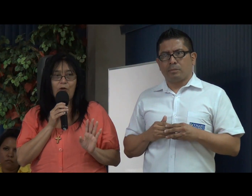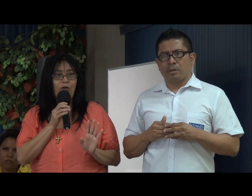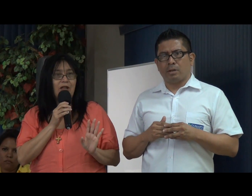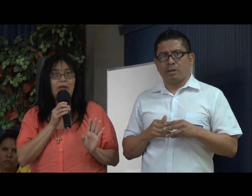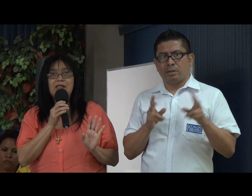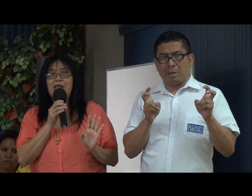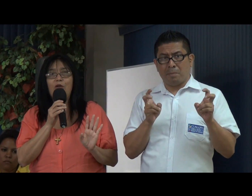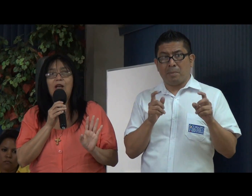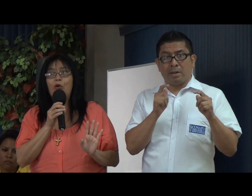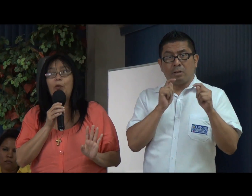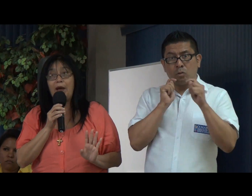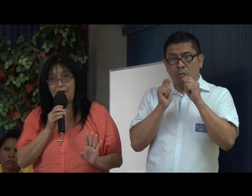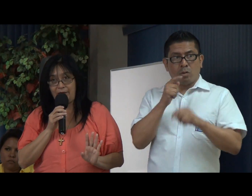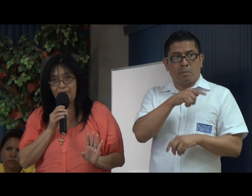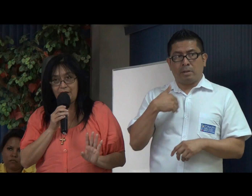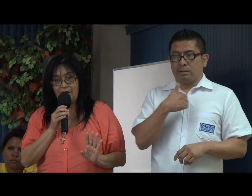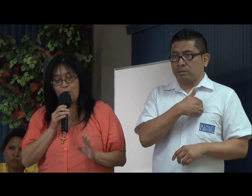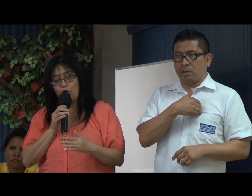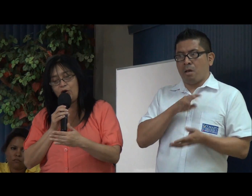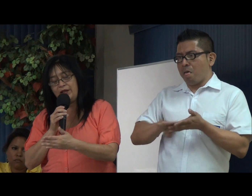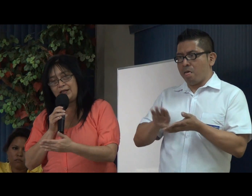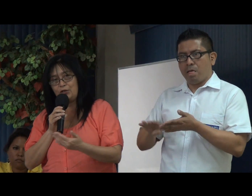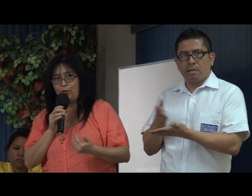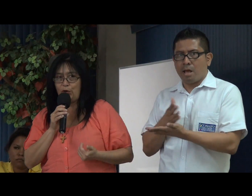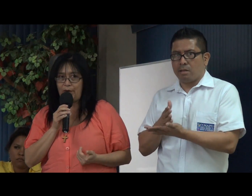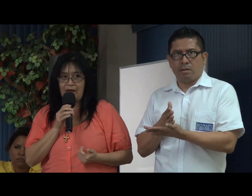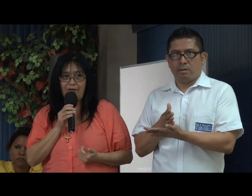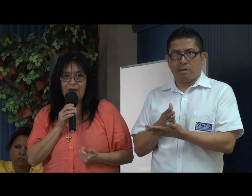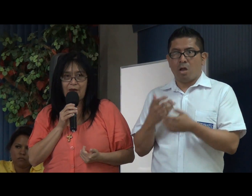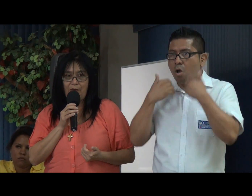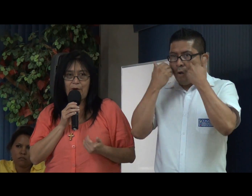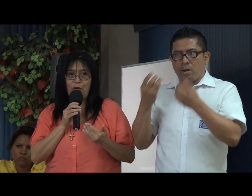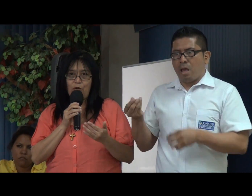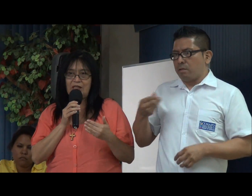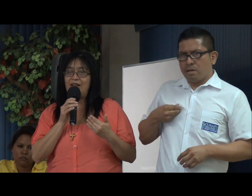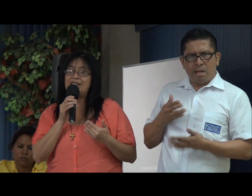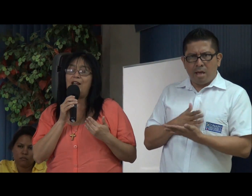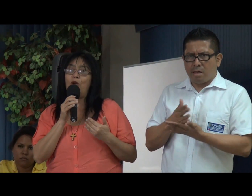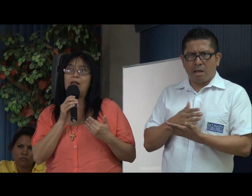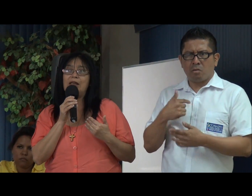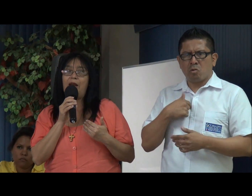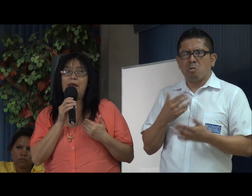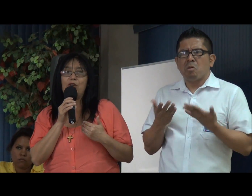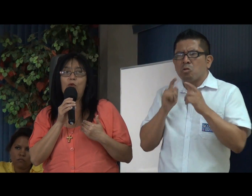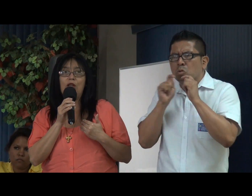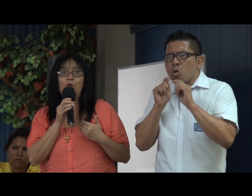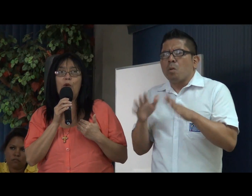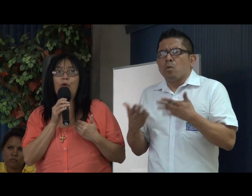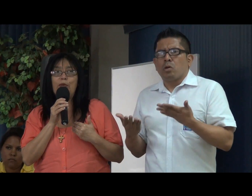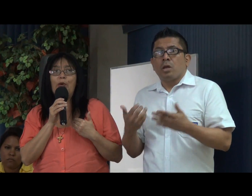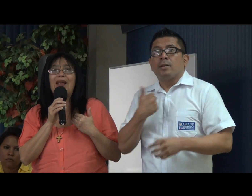reconoce el ministerio y ya no lo paga. Los jóvenes no me lo pagaban, pero yo lo estaba haciendo tal vez como título propio porque